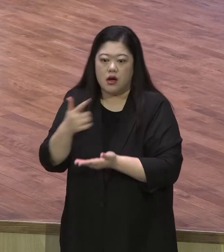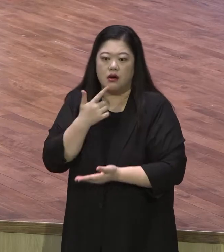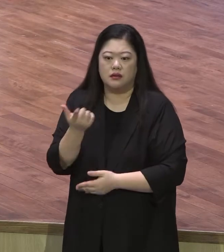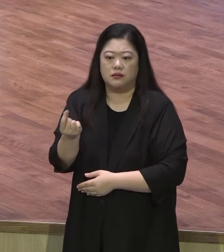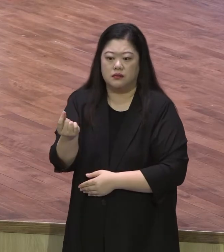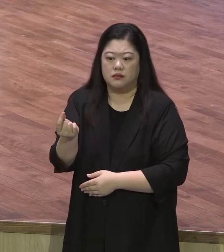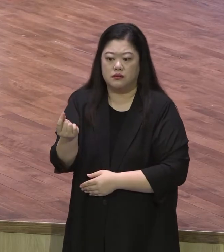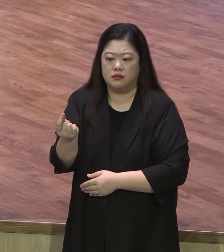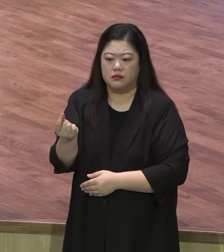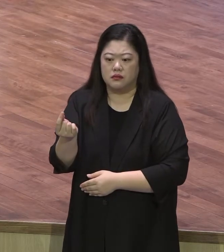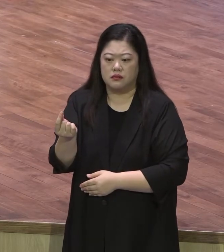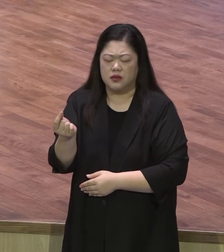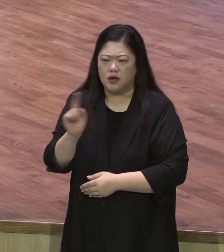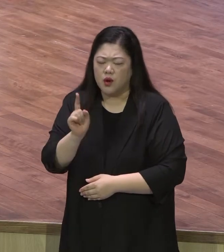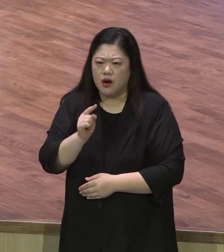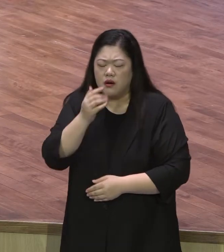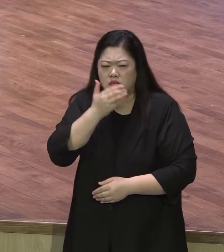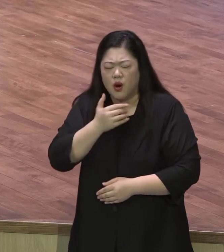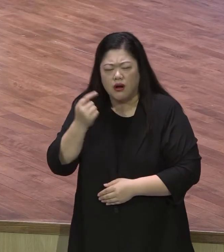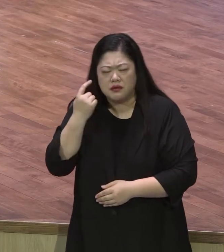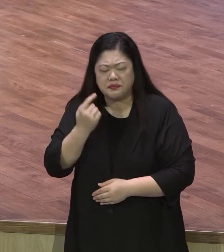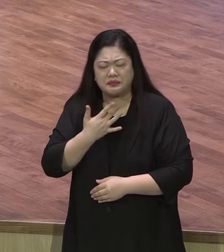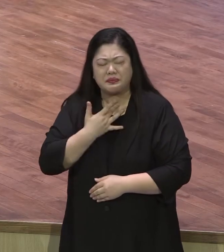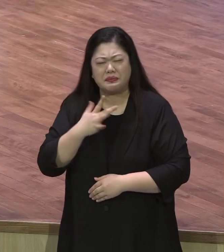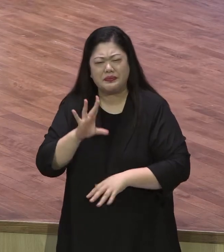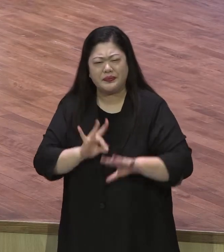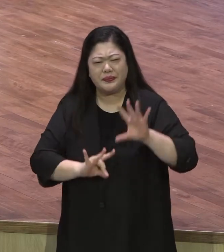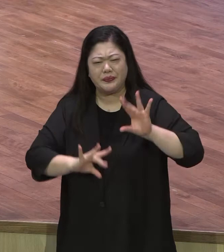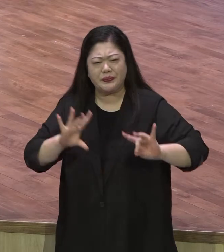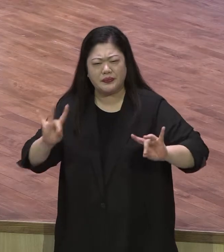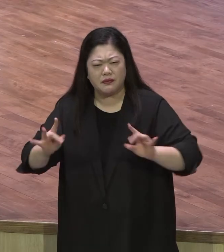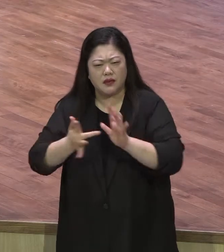이들이 뭐요? 큰 충격을 받았어요.